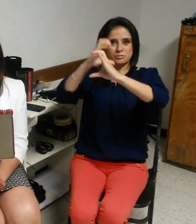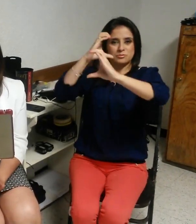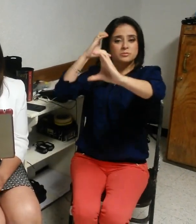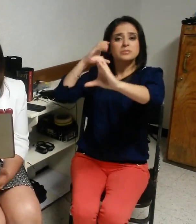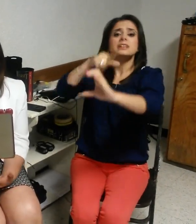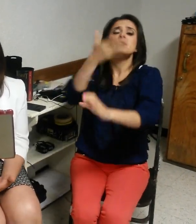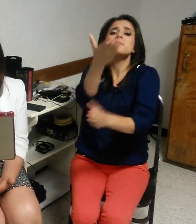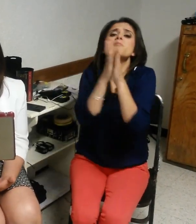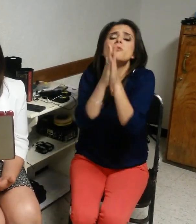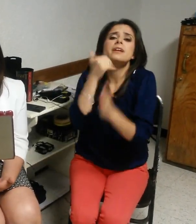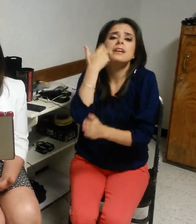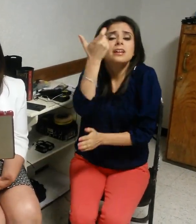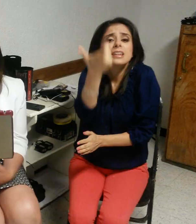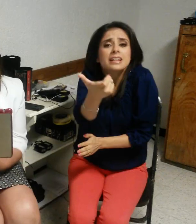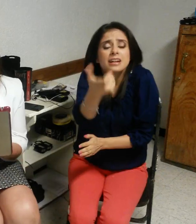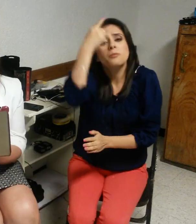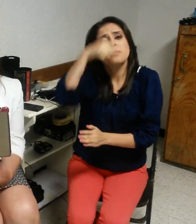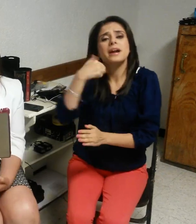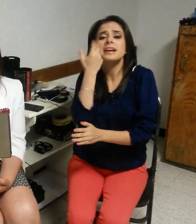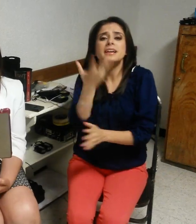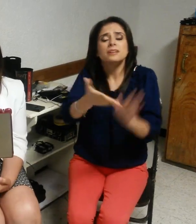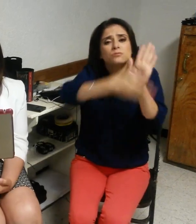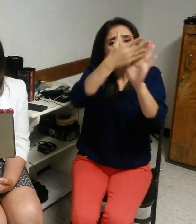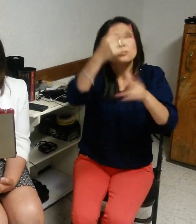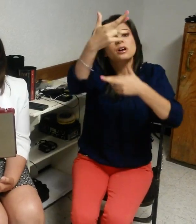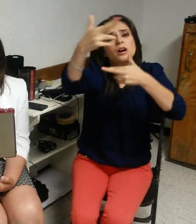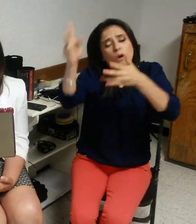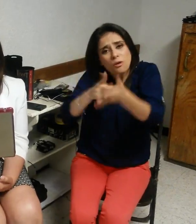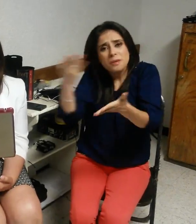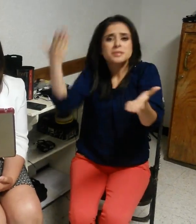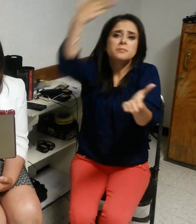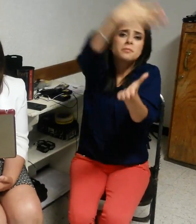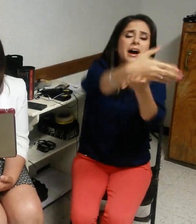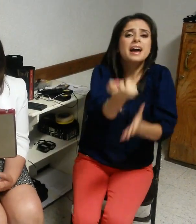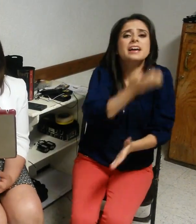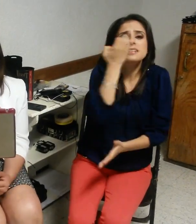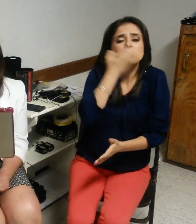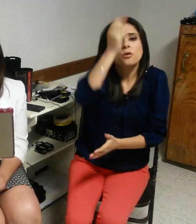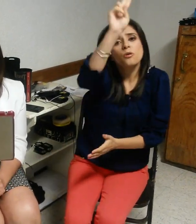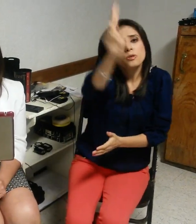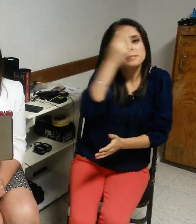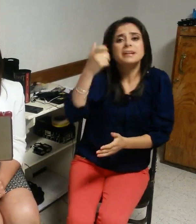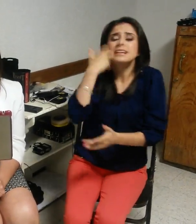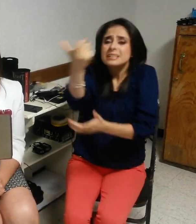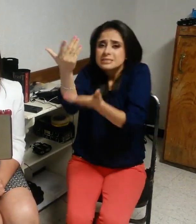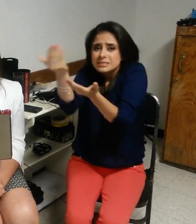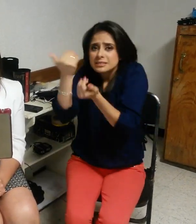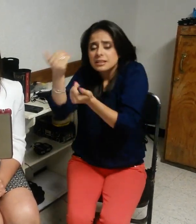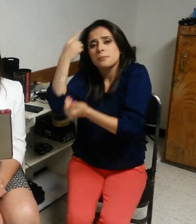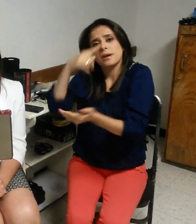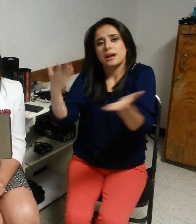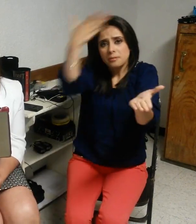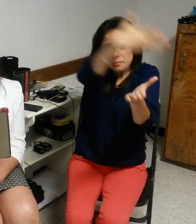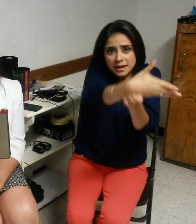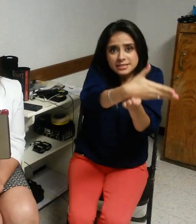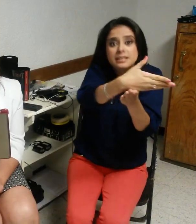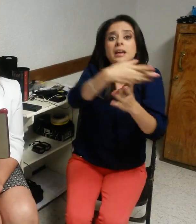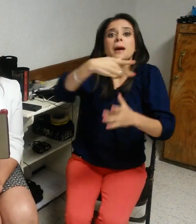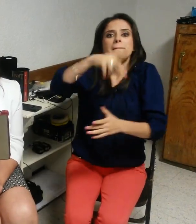estado pidiendo dinero en Iguala para poder regresar a su escuela de Ayotzinapa. En esos tiroteos perpetrados